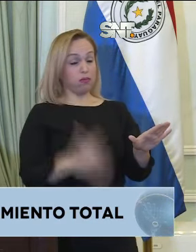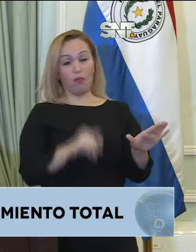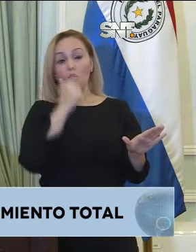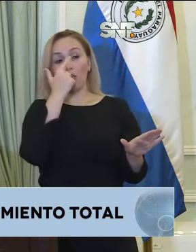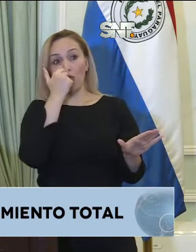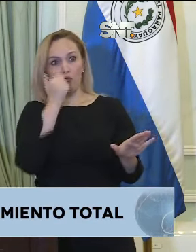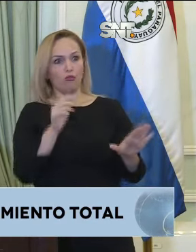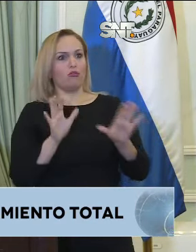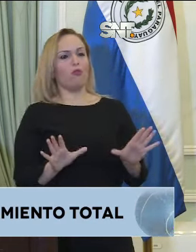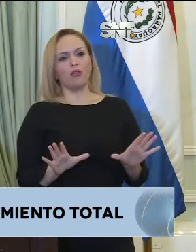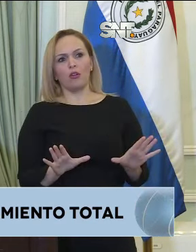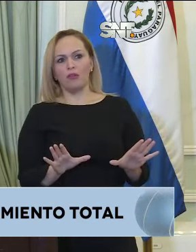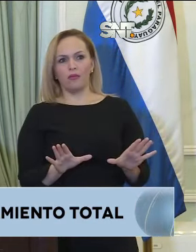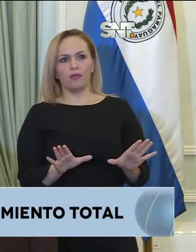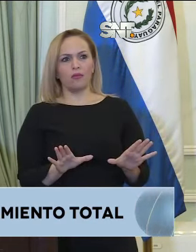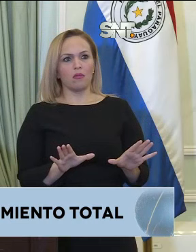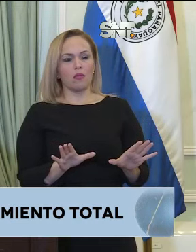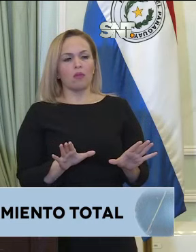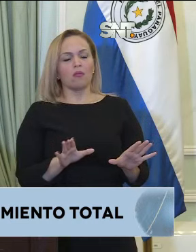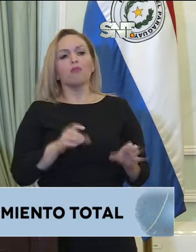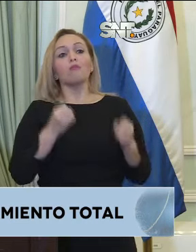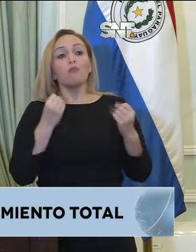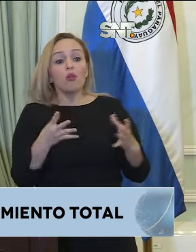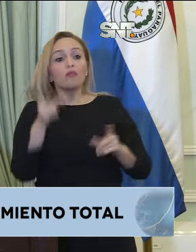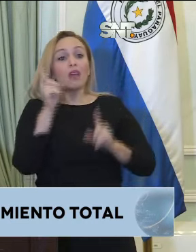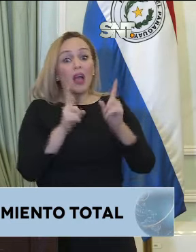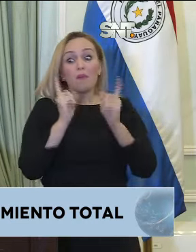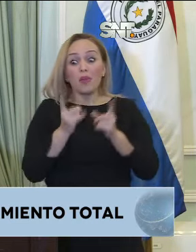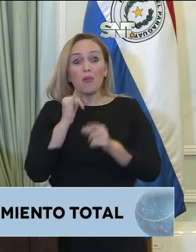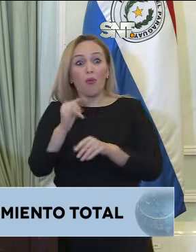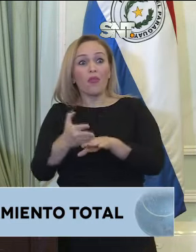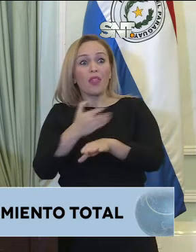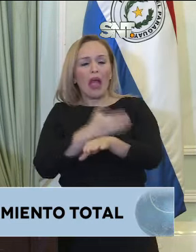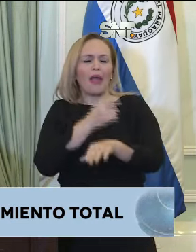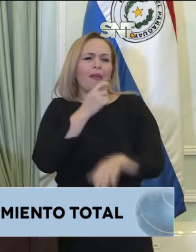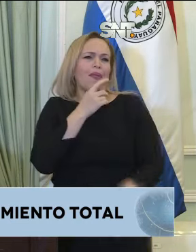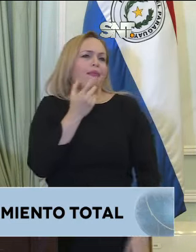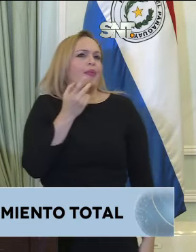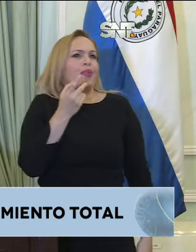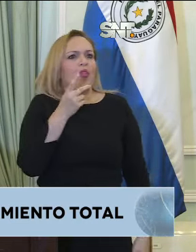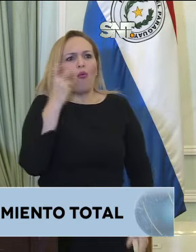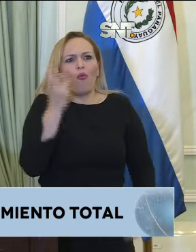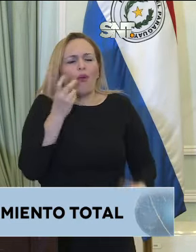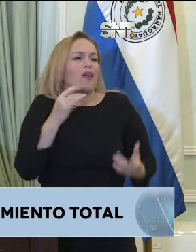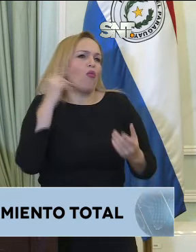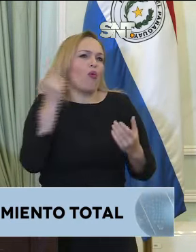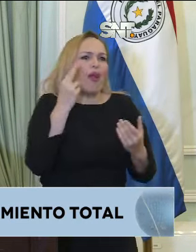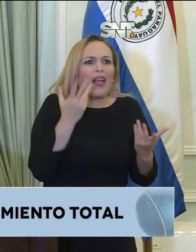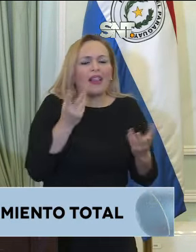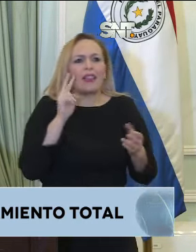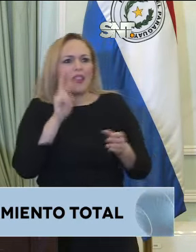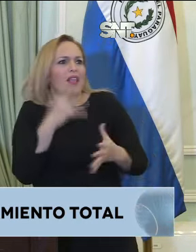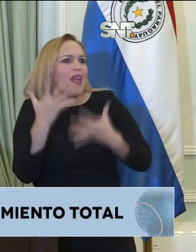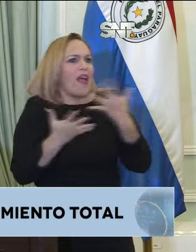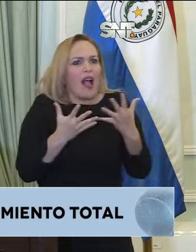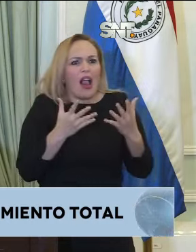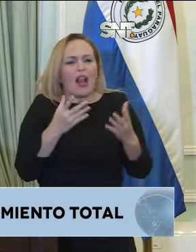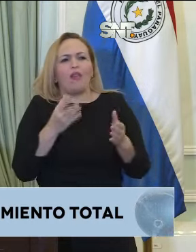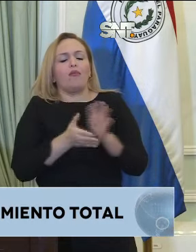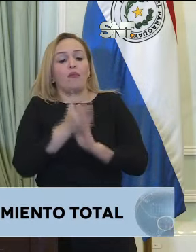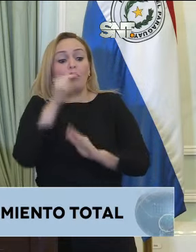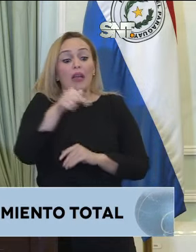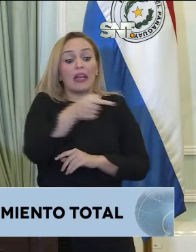con las excepciones descritas por la ministra Kramer. Eso va a durar